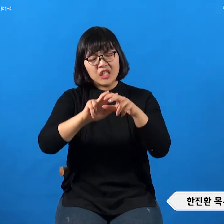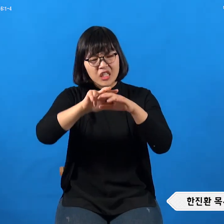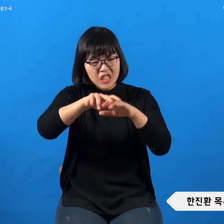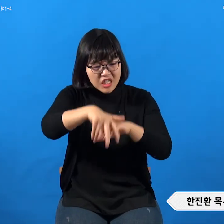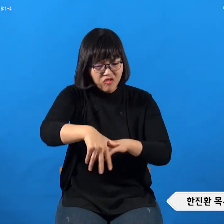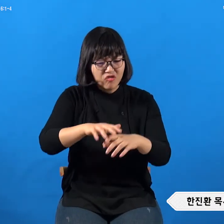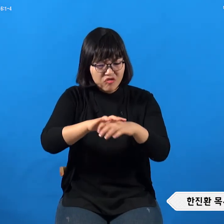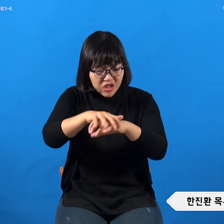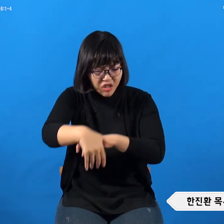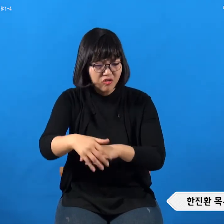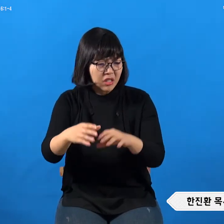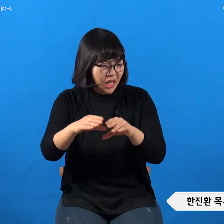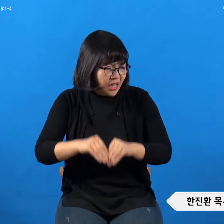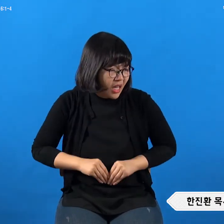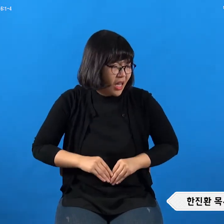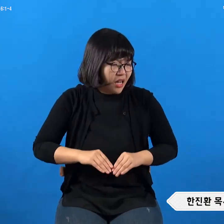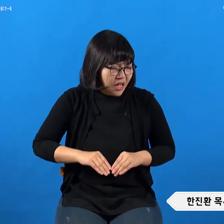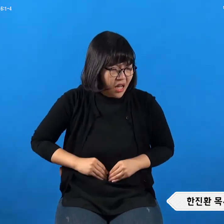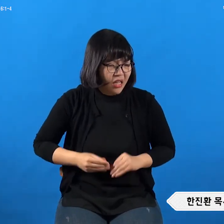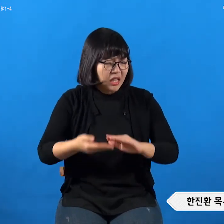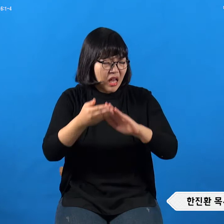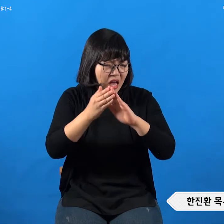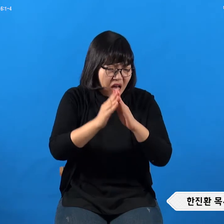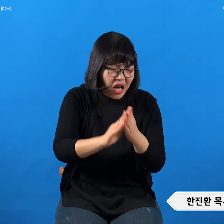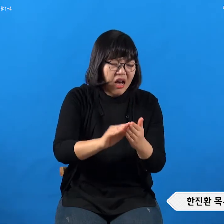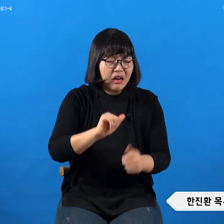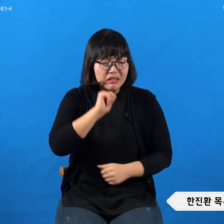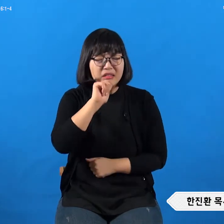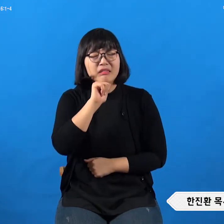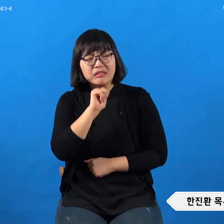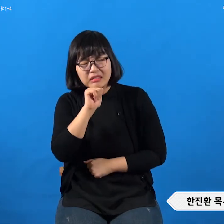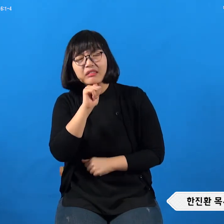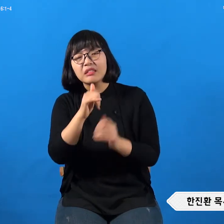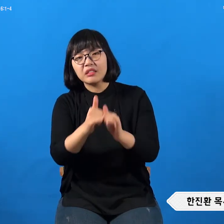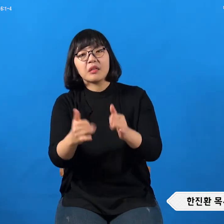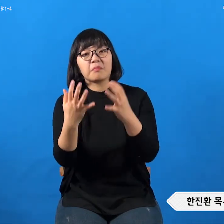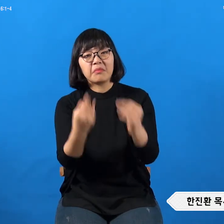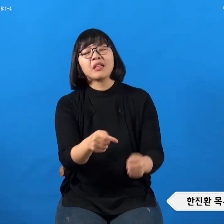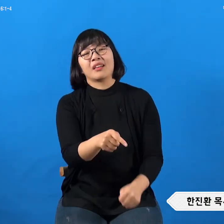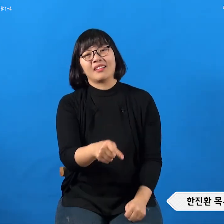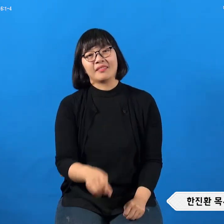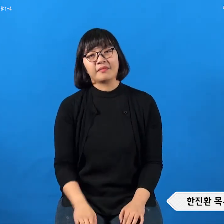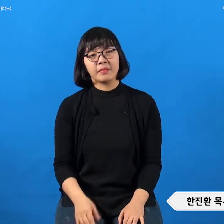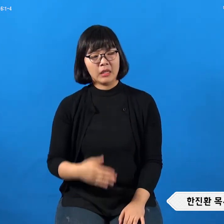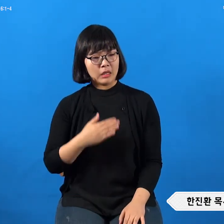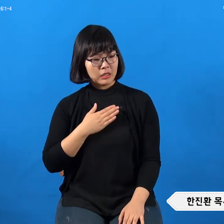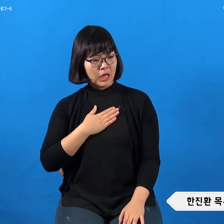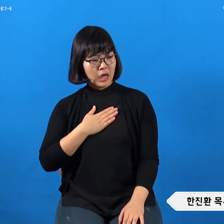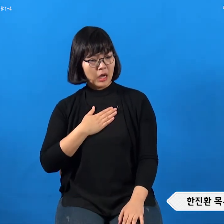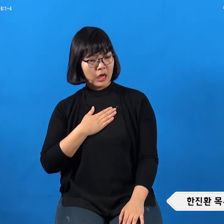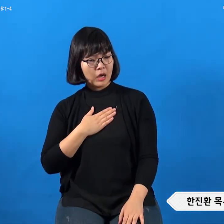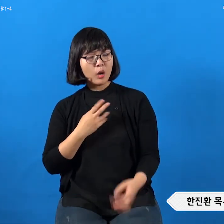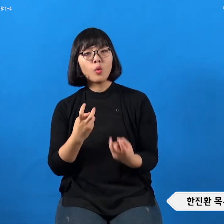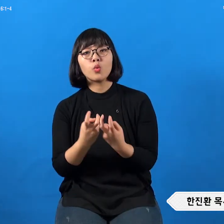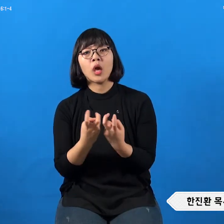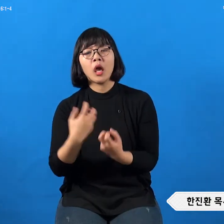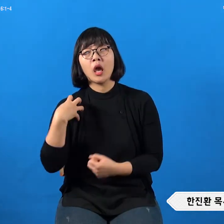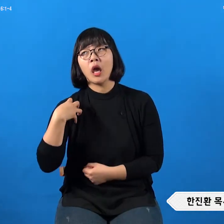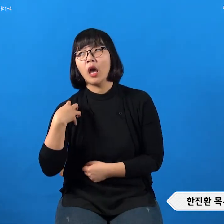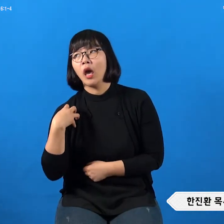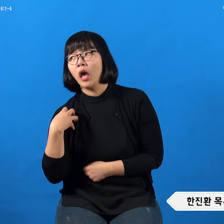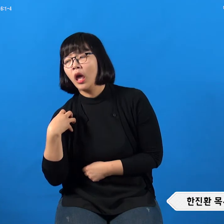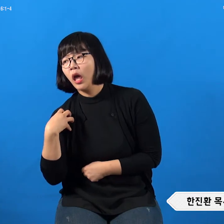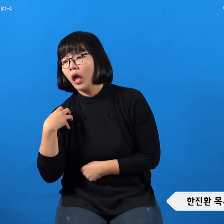있습니다. 그래서 다 얼싸안고 내가 어느 정도 해야 되는지 강박관념에 사로잡히는